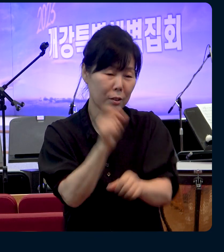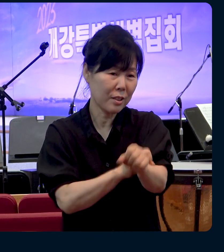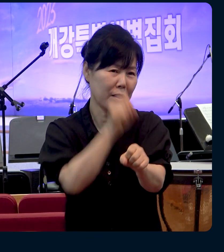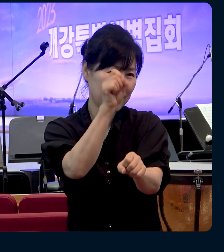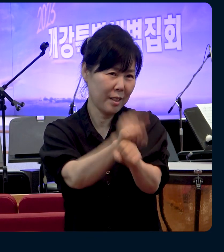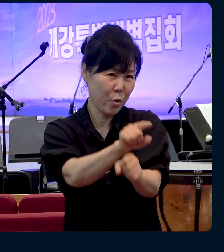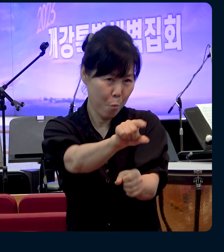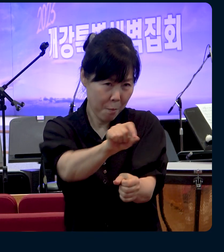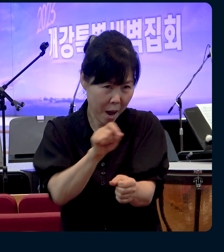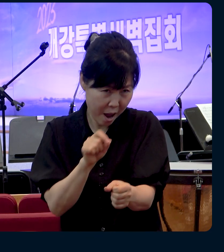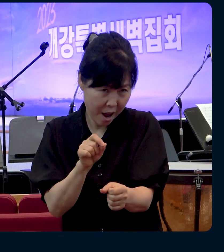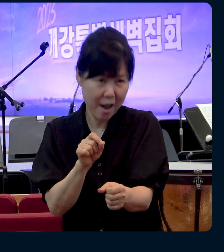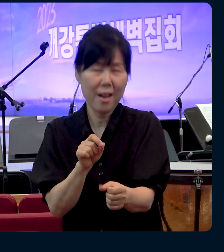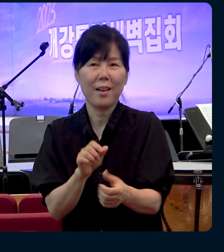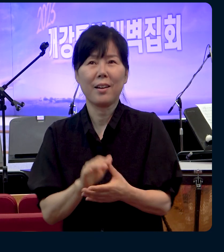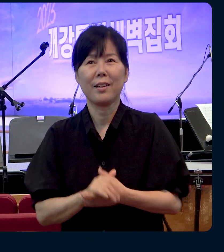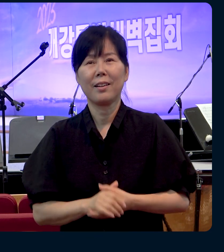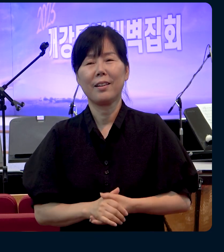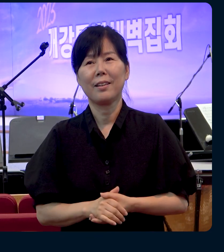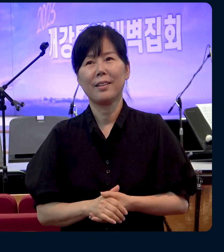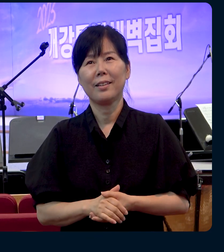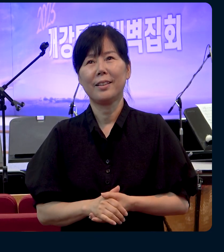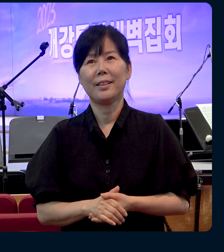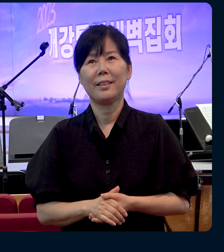딱 이야기했는데 그 한마디로 끝냈어요.